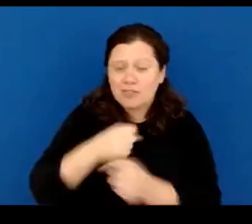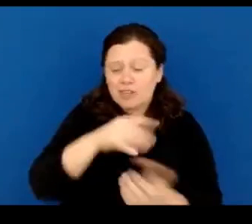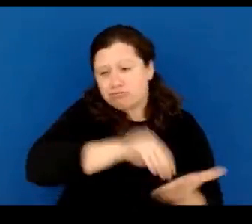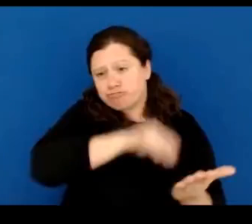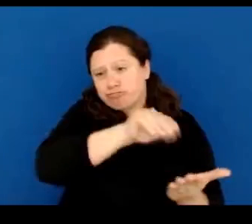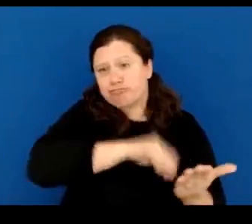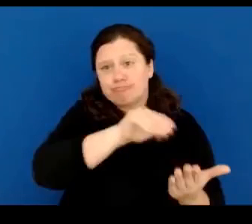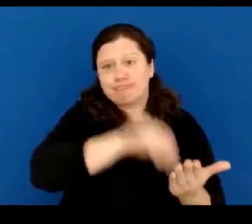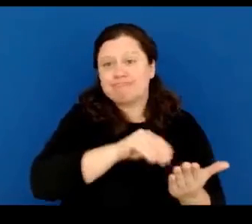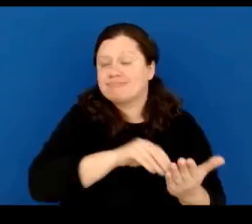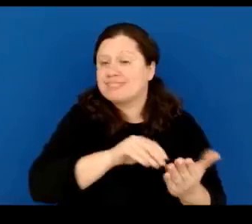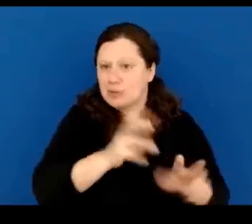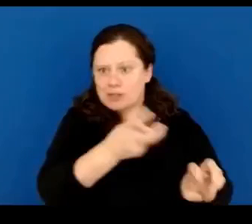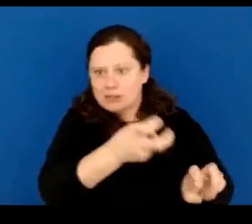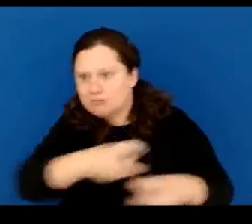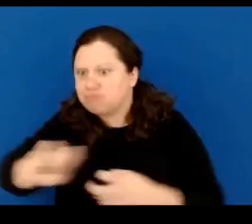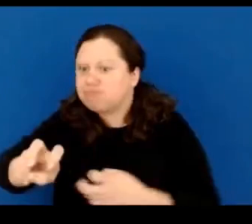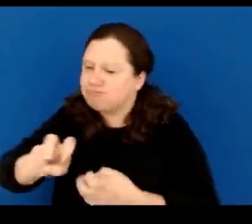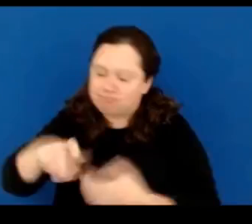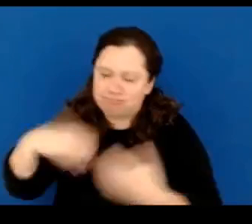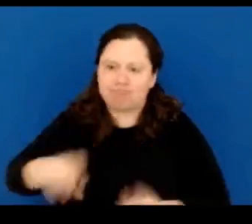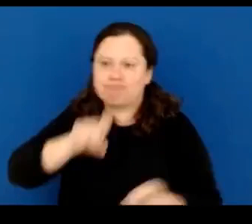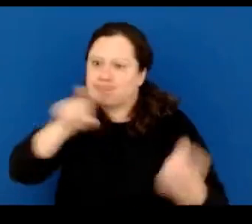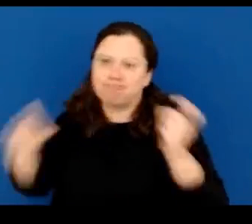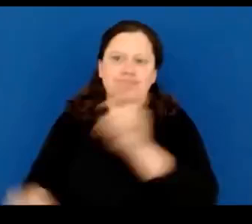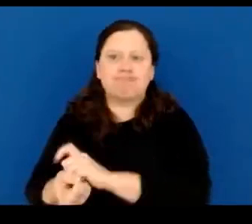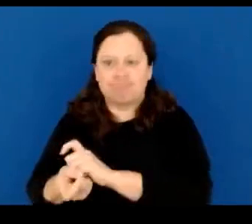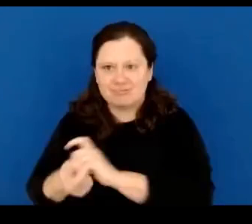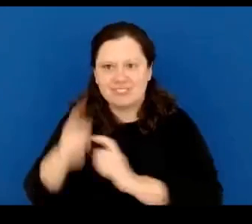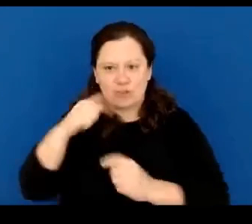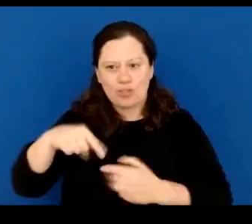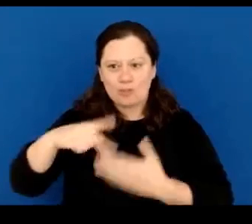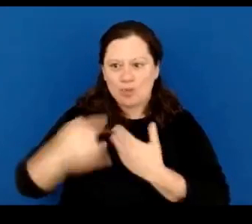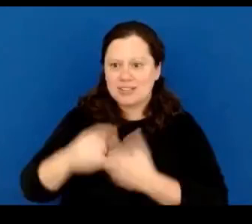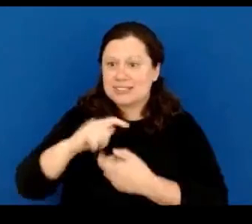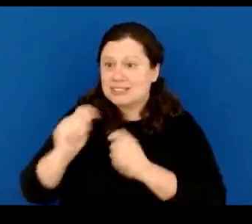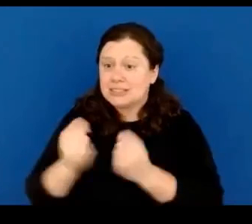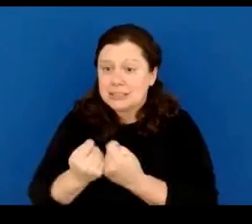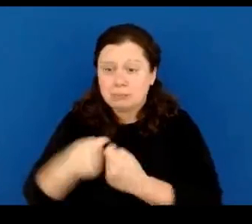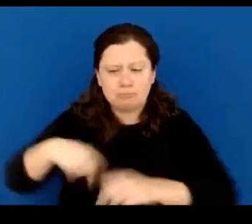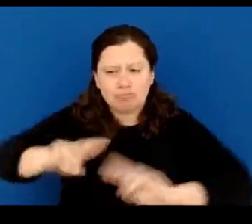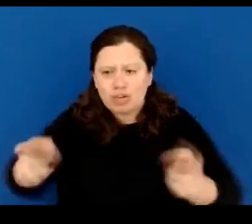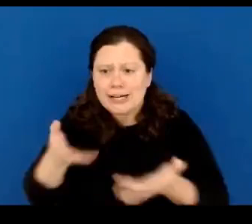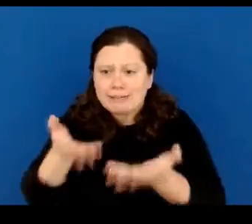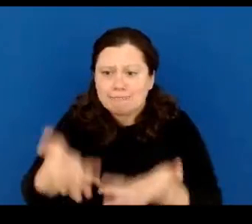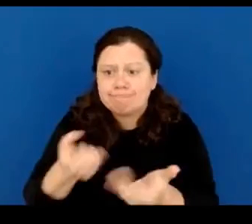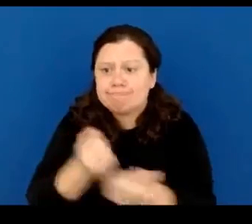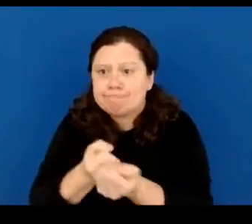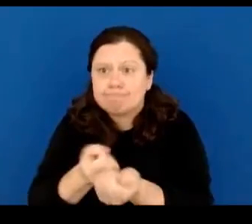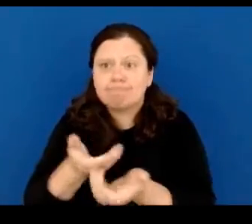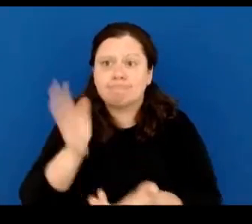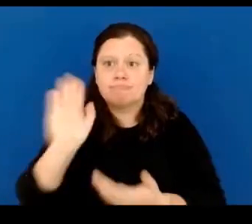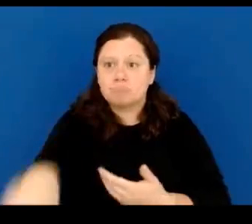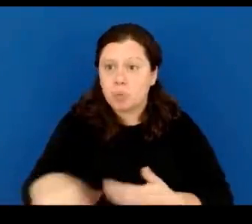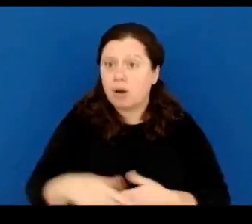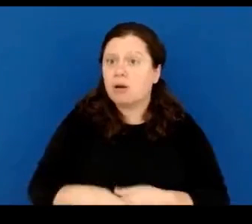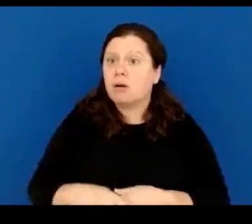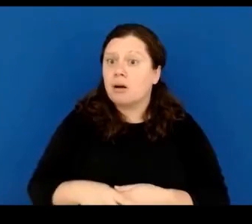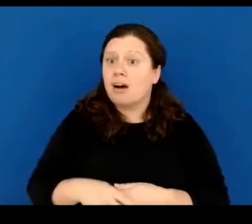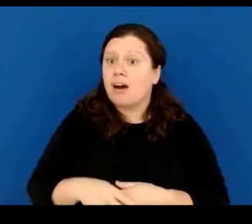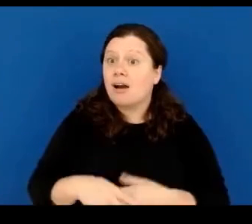項目團隊會陪住你走每一步。我哋仲會同俄勒岡州家庭護理委員會